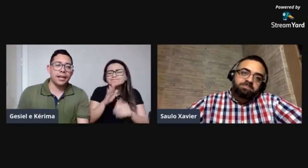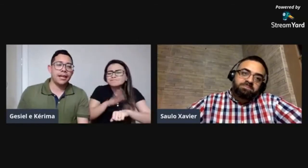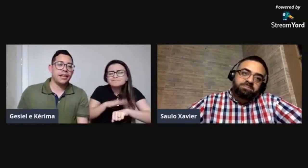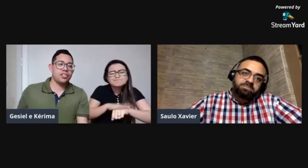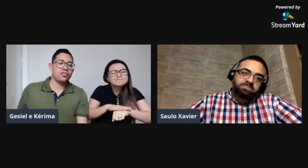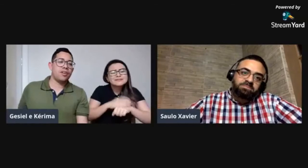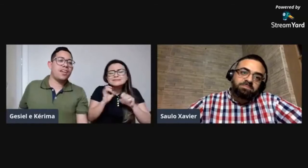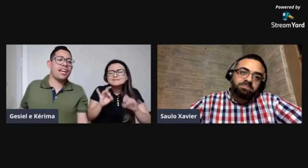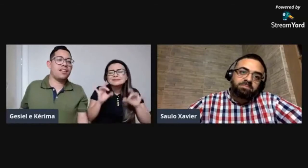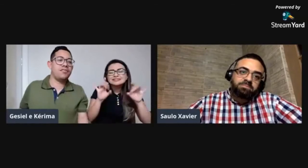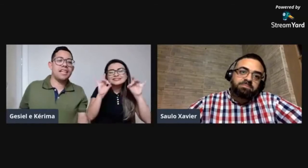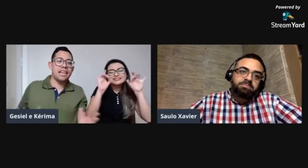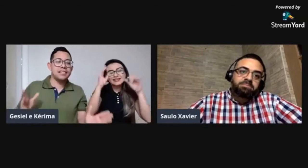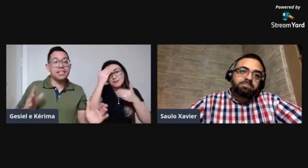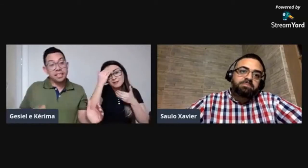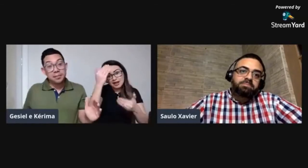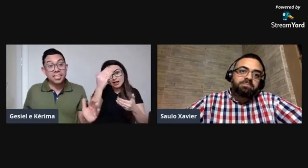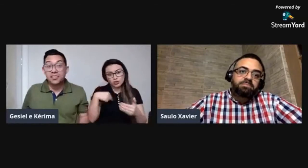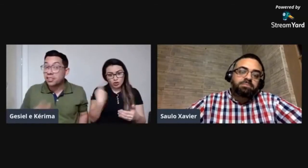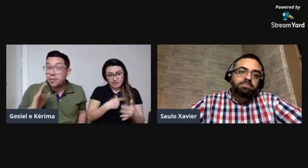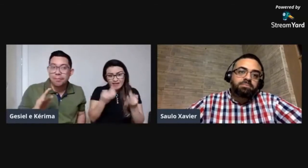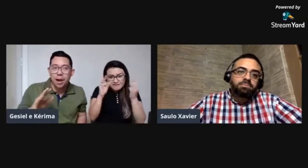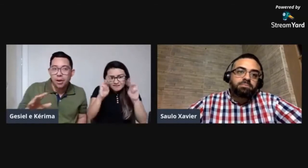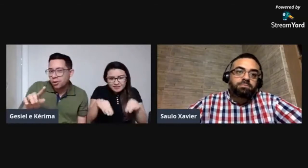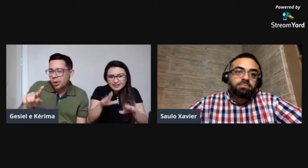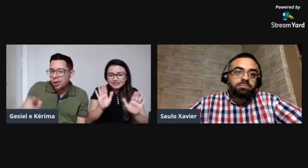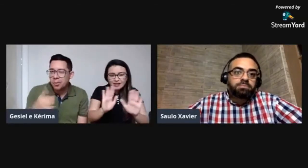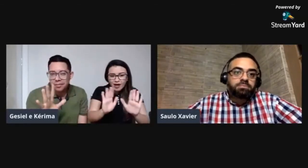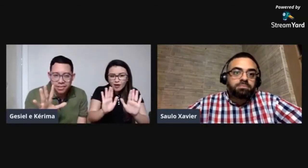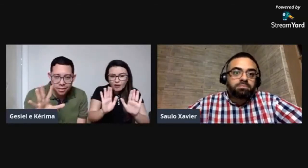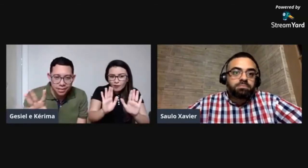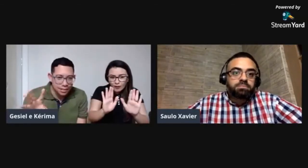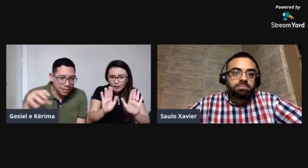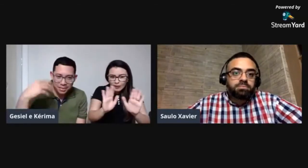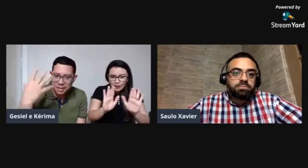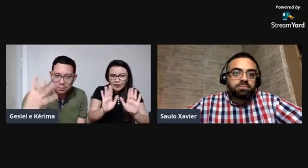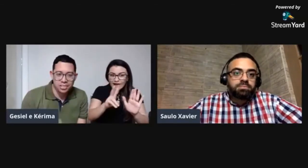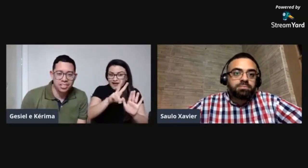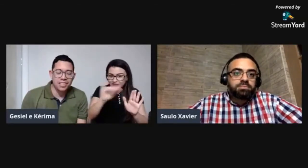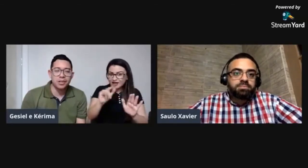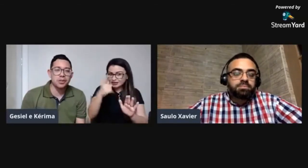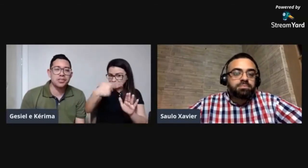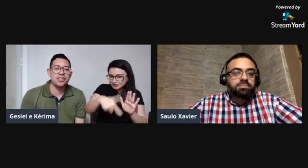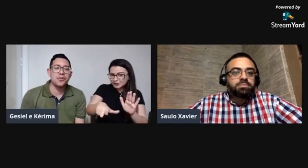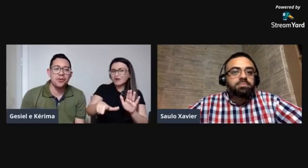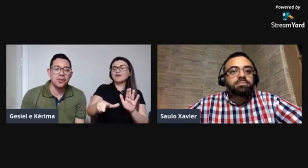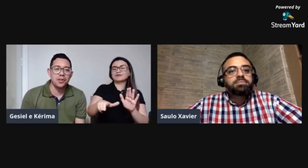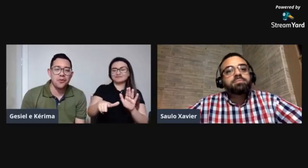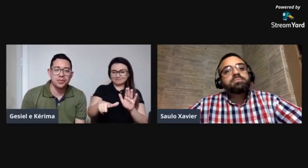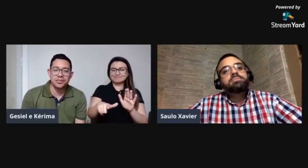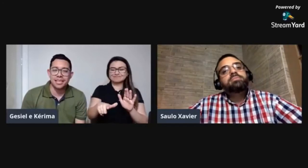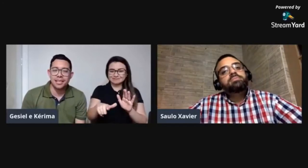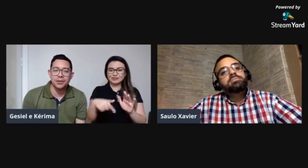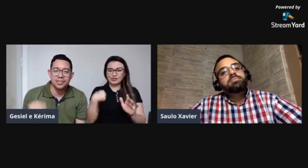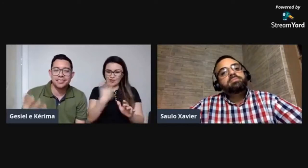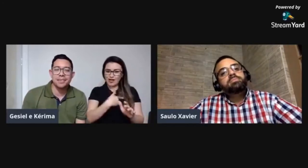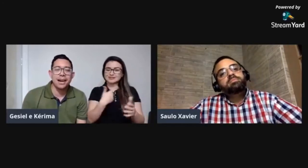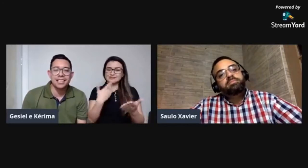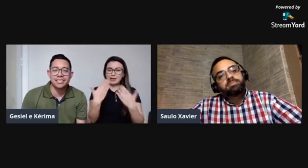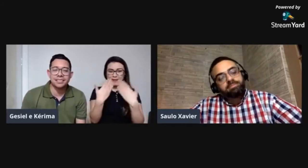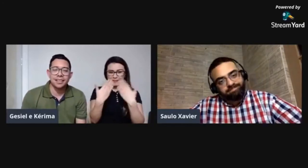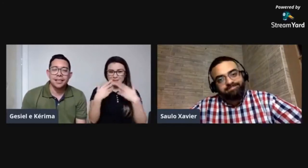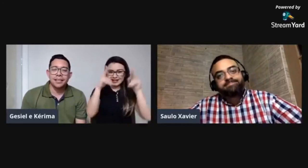momento. A gente não vai falar que finaliza aqui, mas a gente faz uma pausa, coloca uma vírgula, que depois a gente vai ter outros encontros aí,